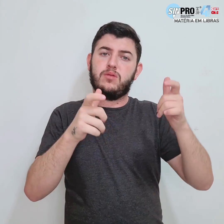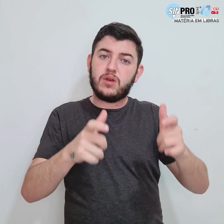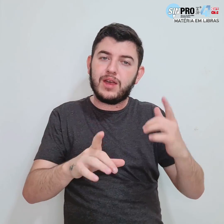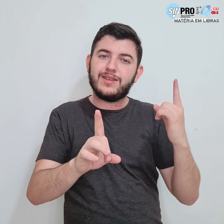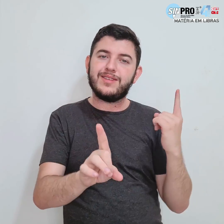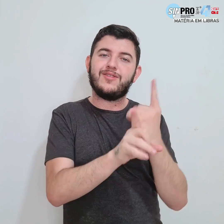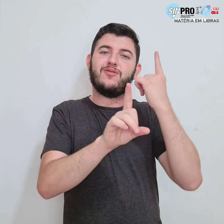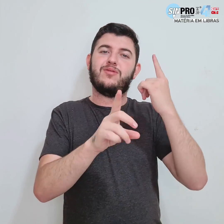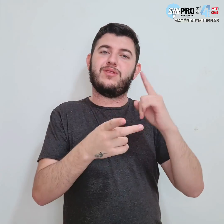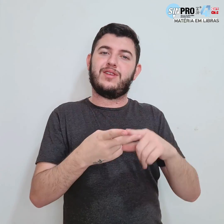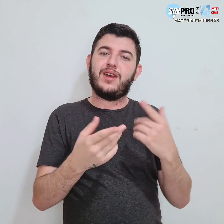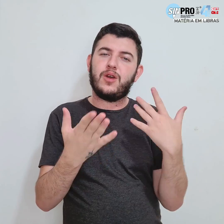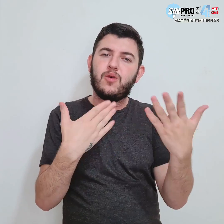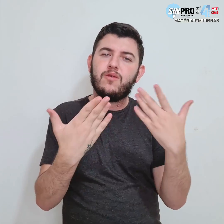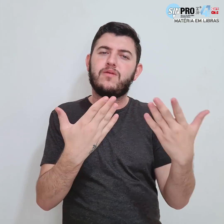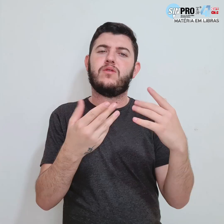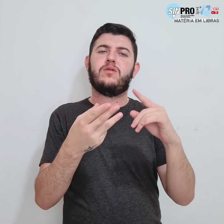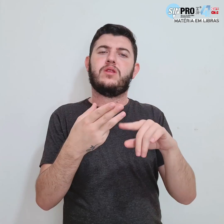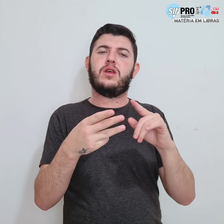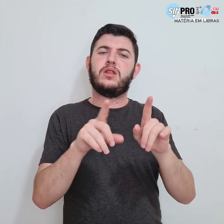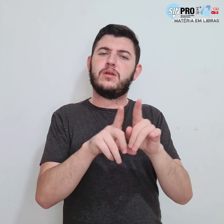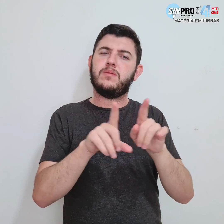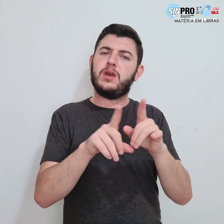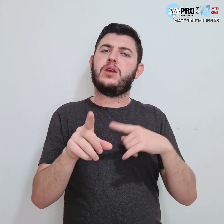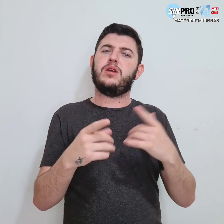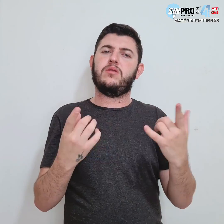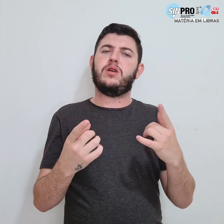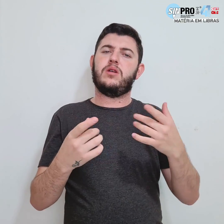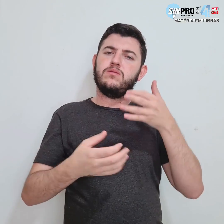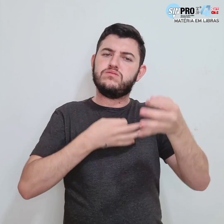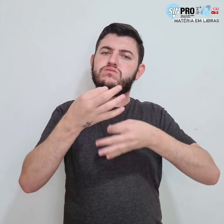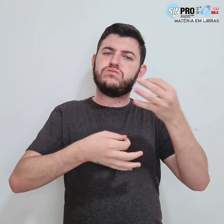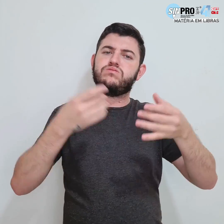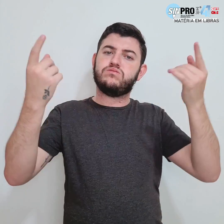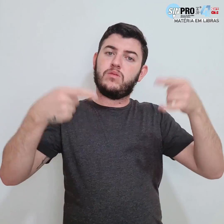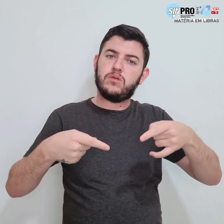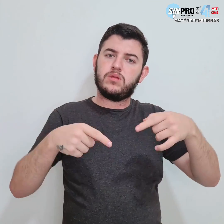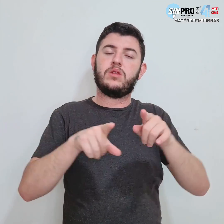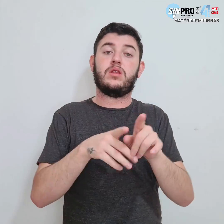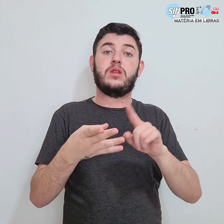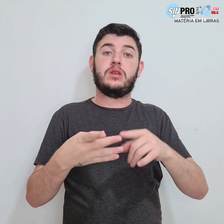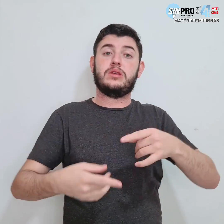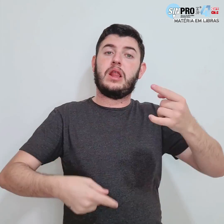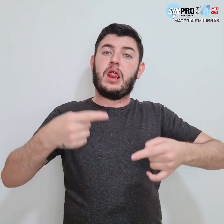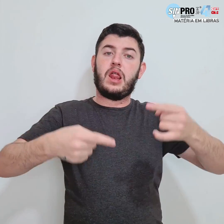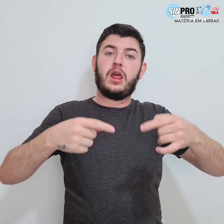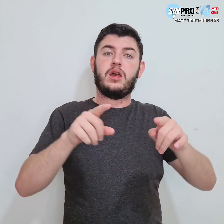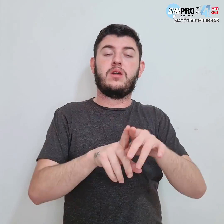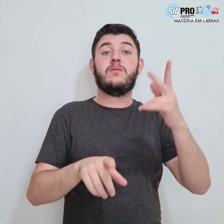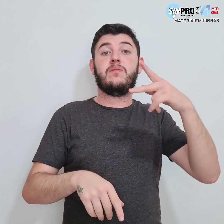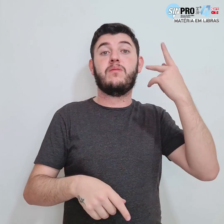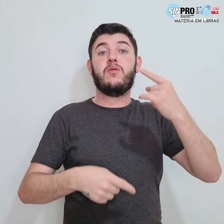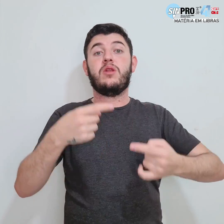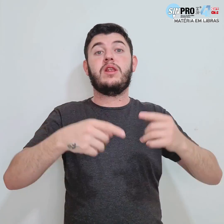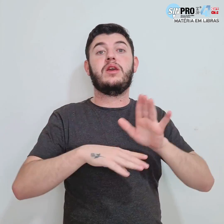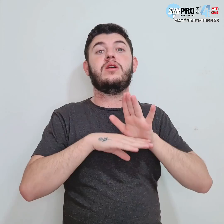encontrar, conversar, confrontar-se com o outro, discutir, fazer política. Deve